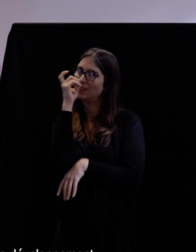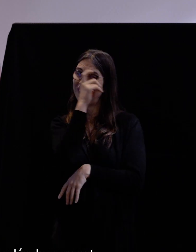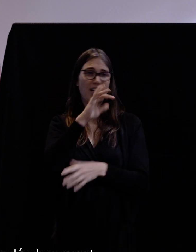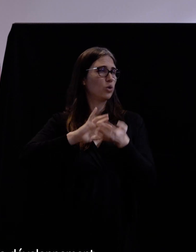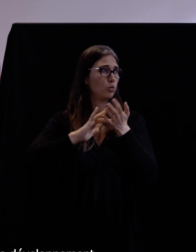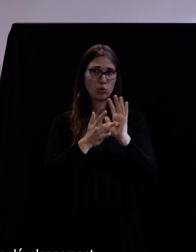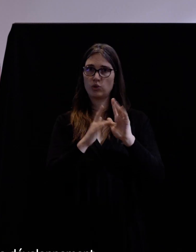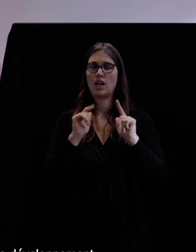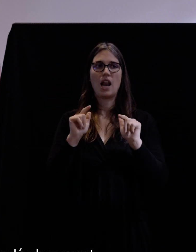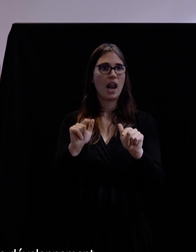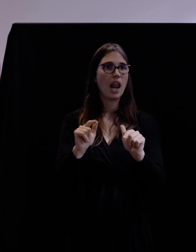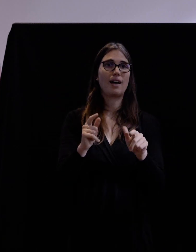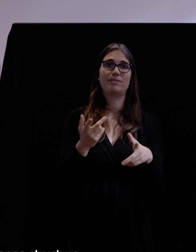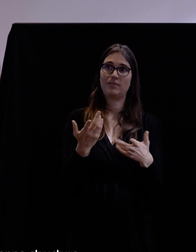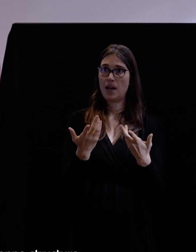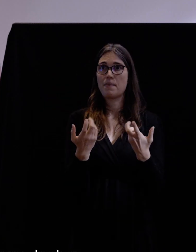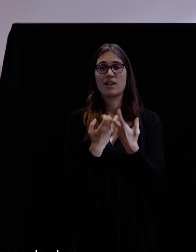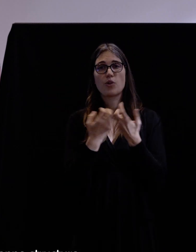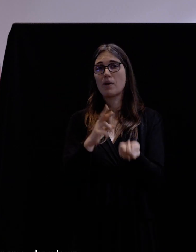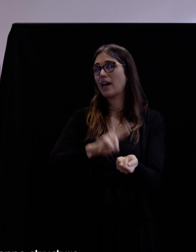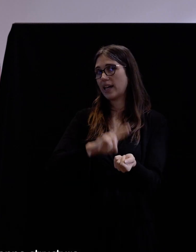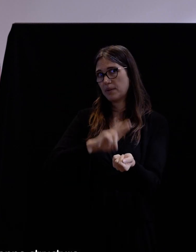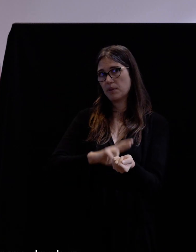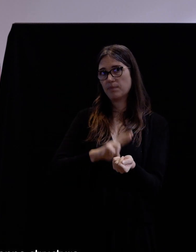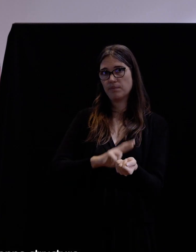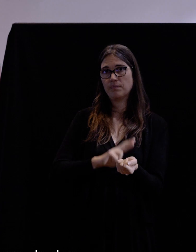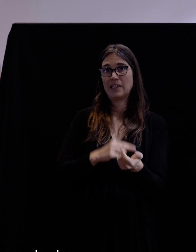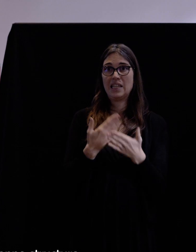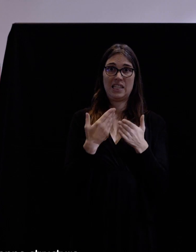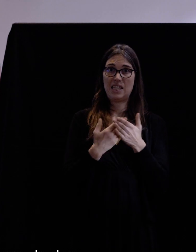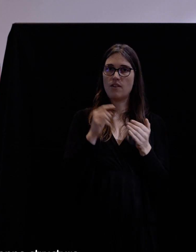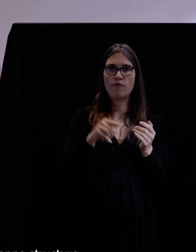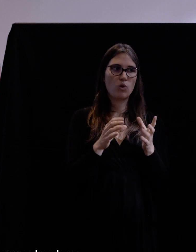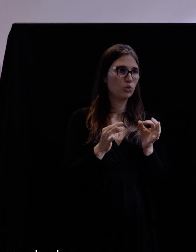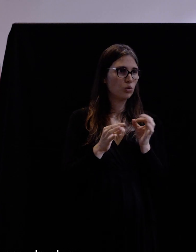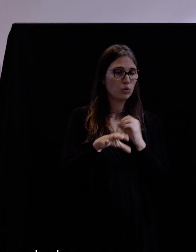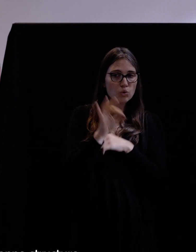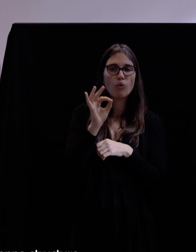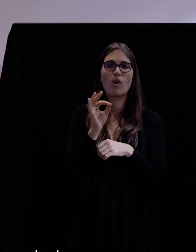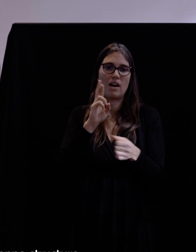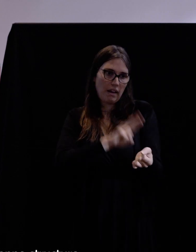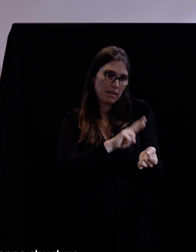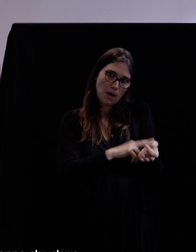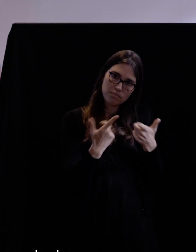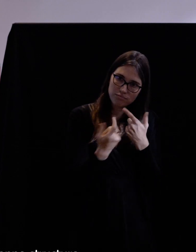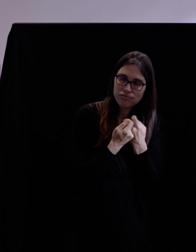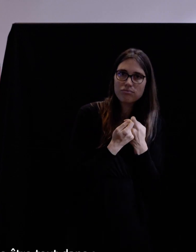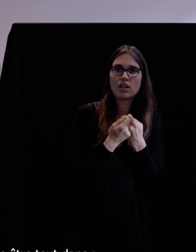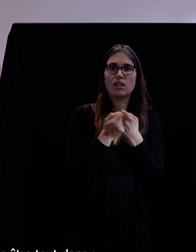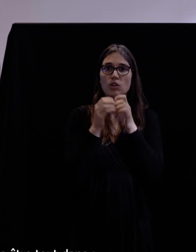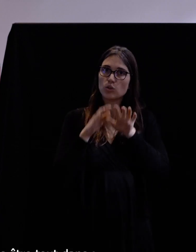développement, notamment dans le rythme. Et donc, trouver la bonne structure, trouver le bon rythme, y aller